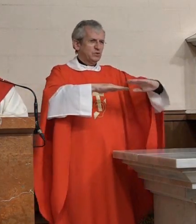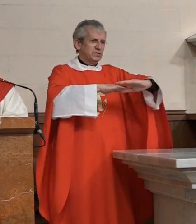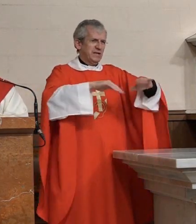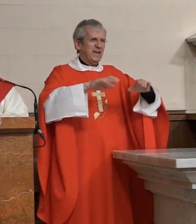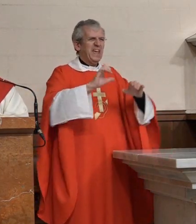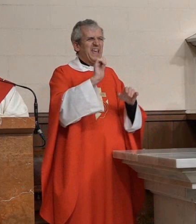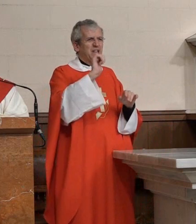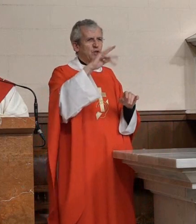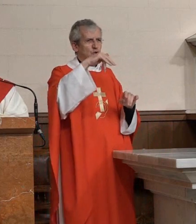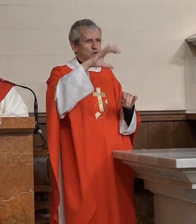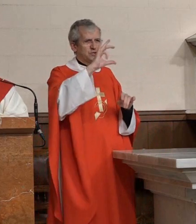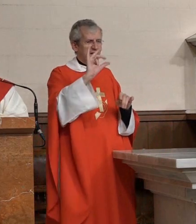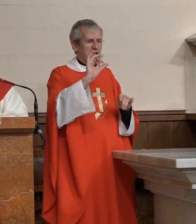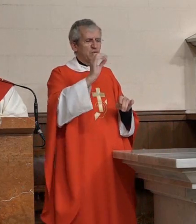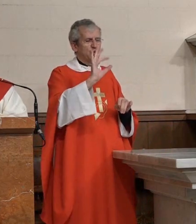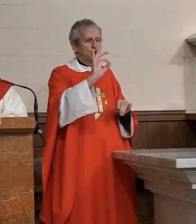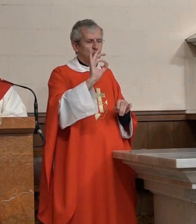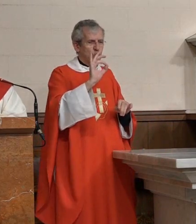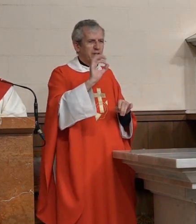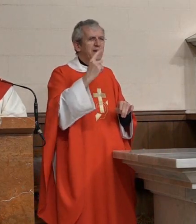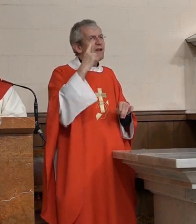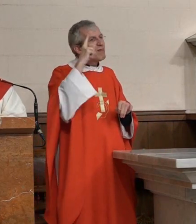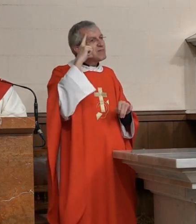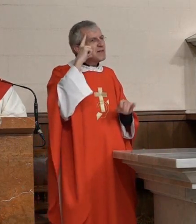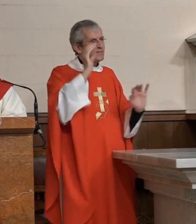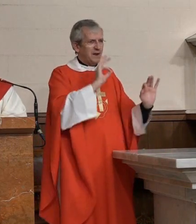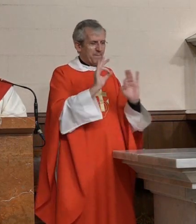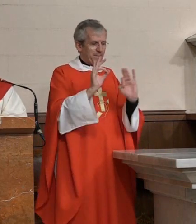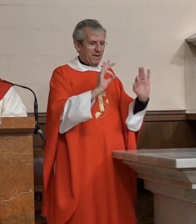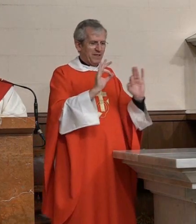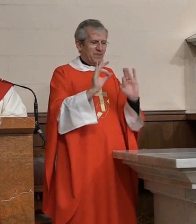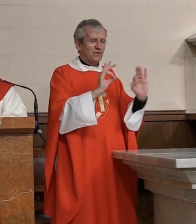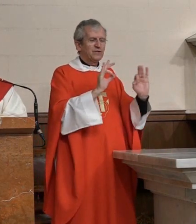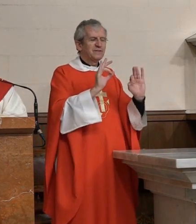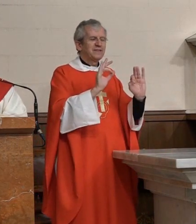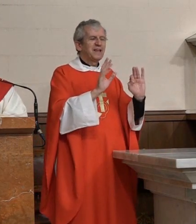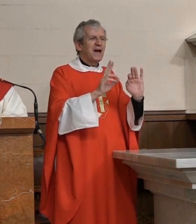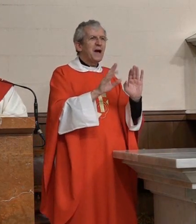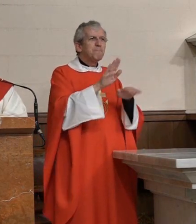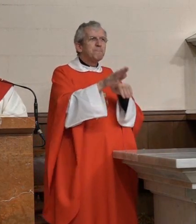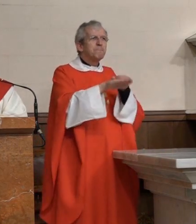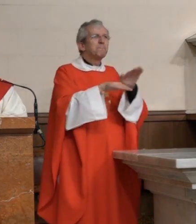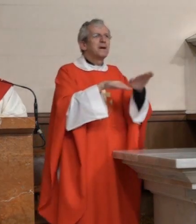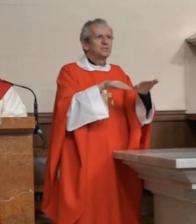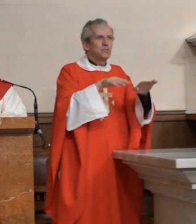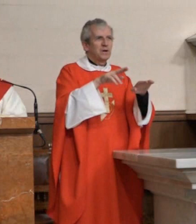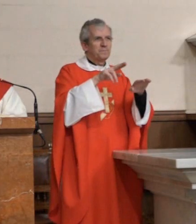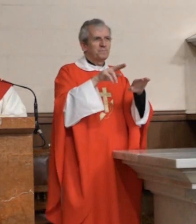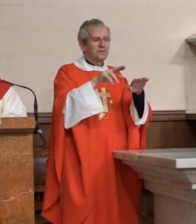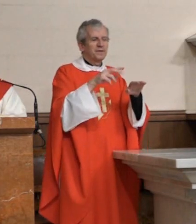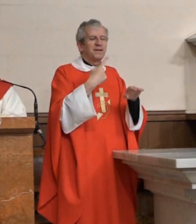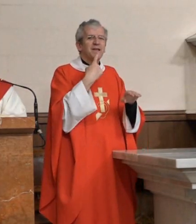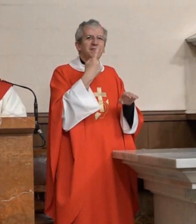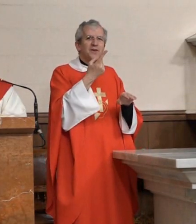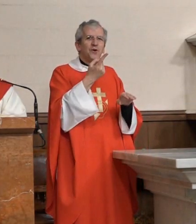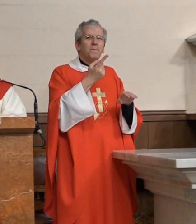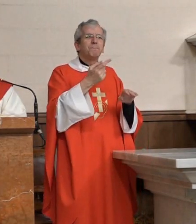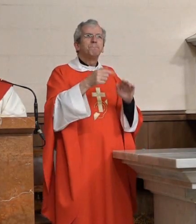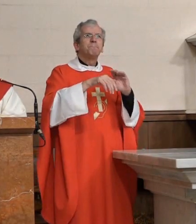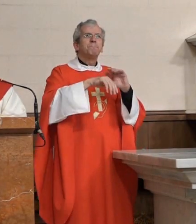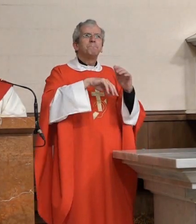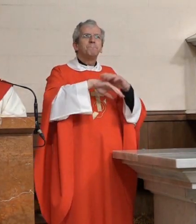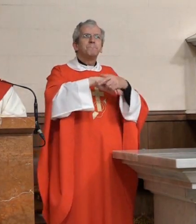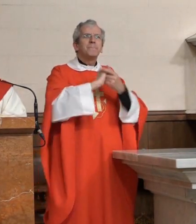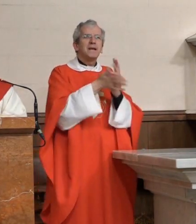Gápata. Era el día de la preparación de la Pascua, hacia el mediodía. Y dijo Pilato a los